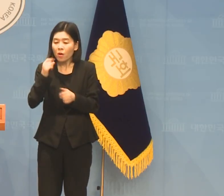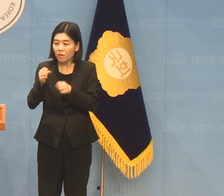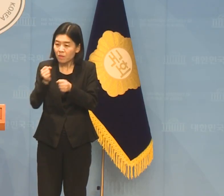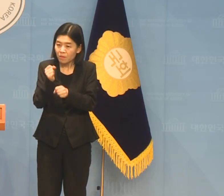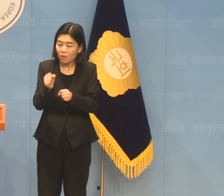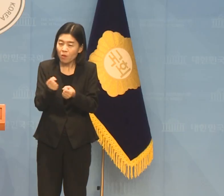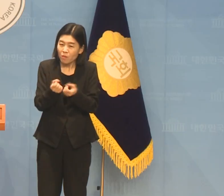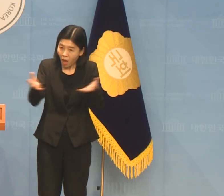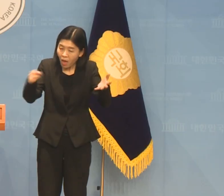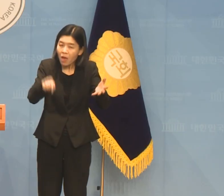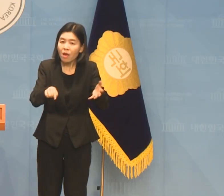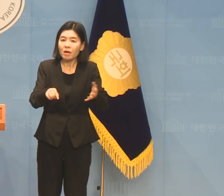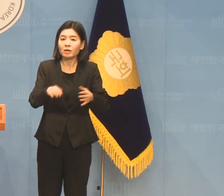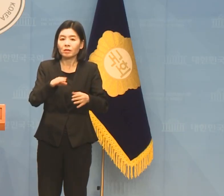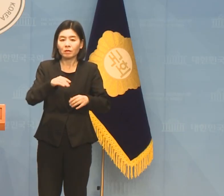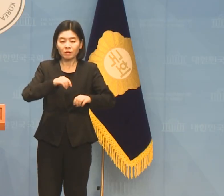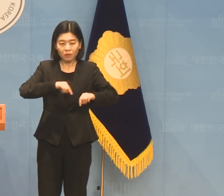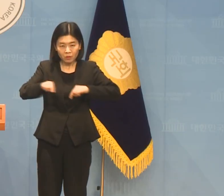정치행위